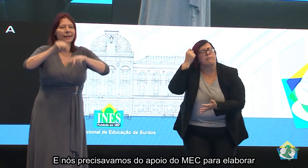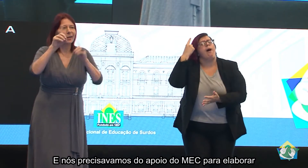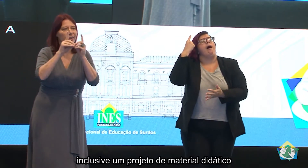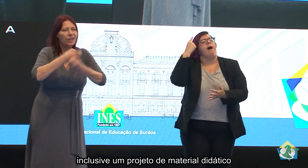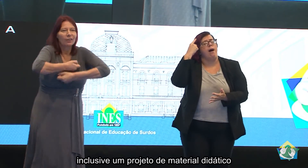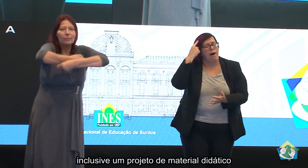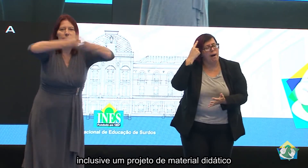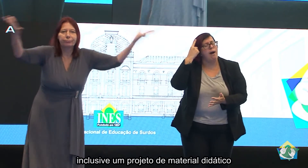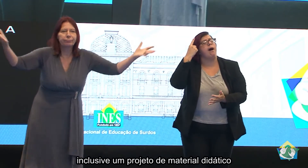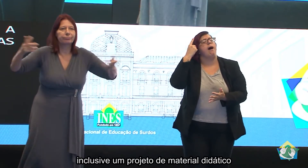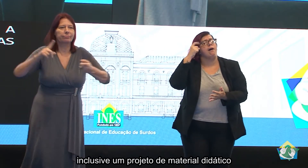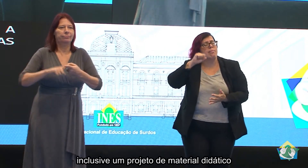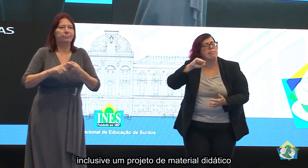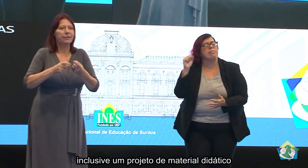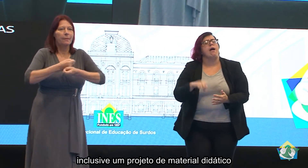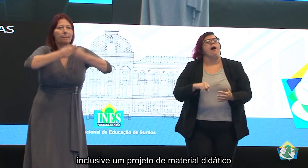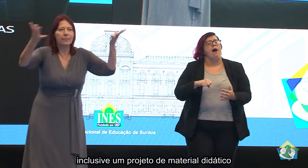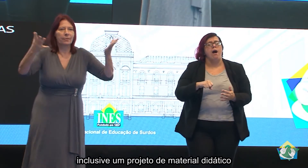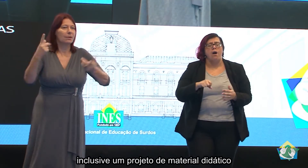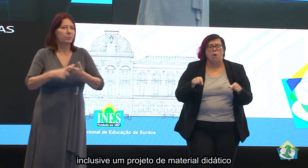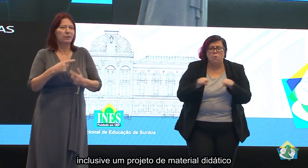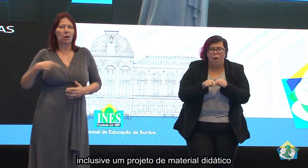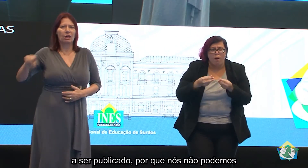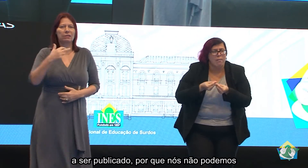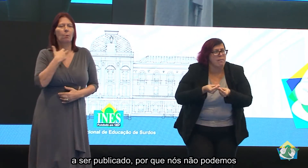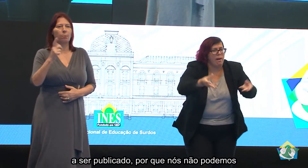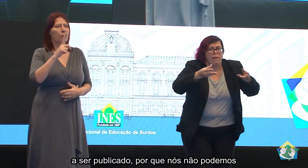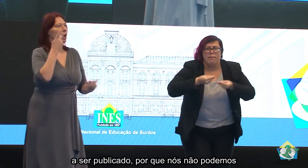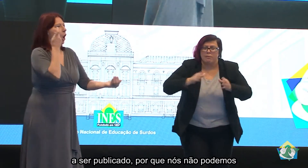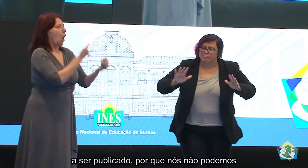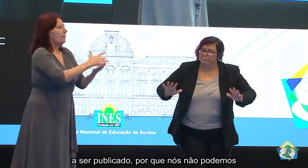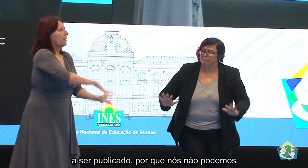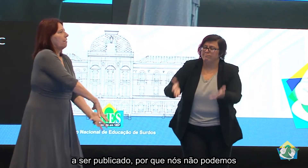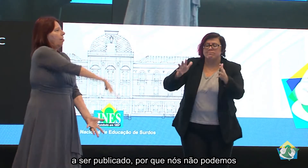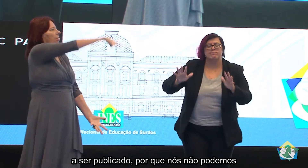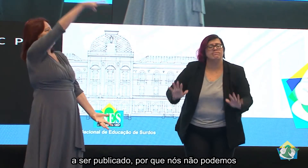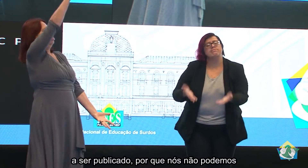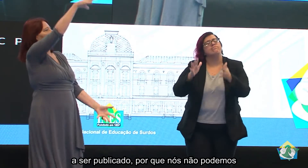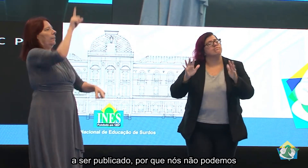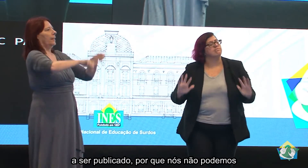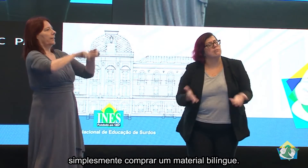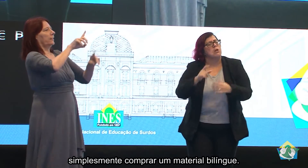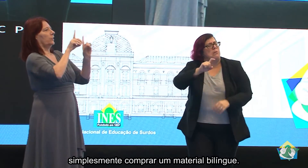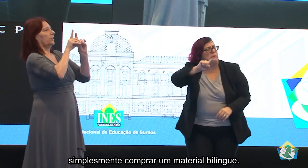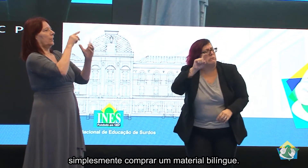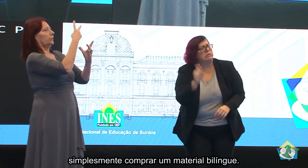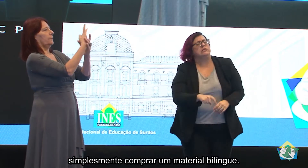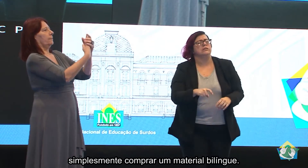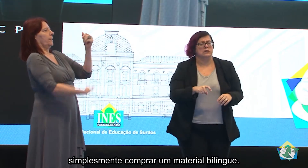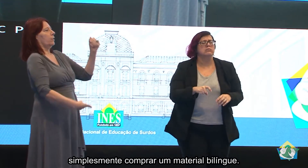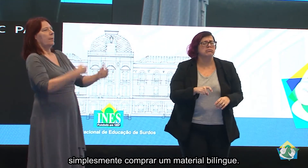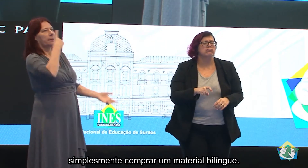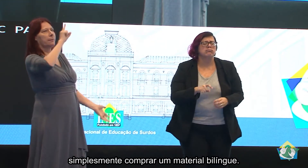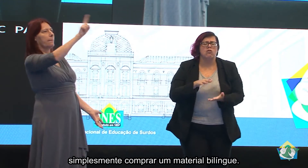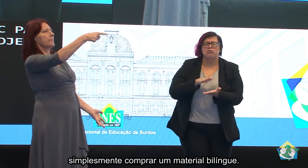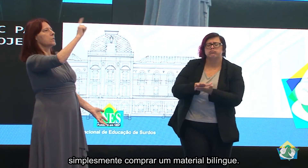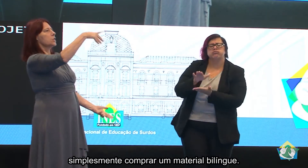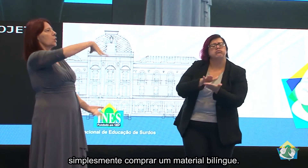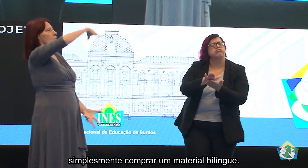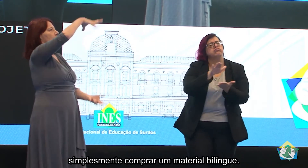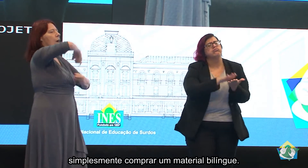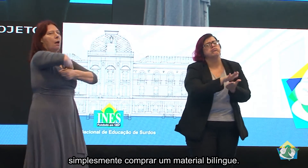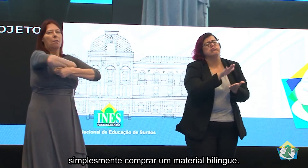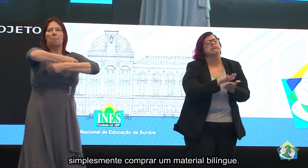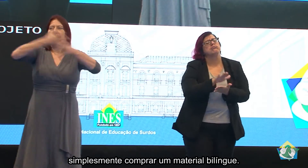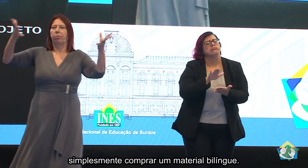para elaborar, inclusive, um projeto de material didático a ser publicado, porque nós não podemos simplesmente comprar um